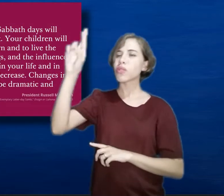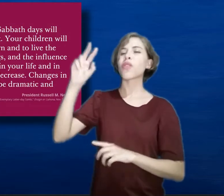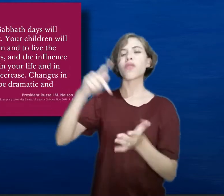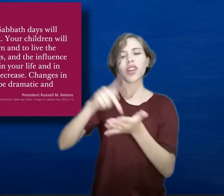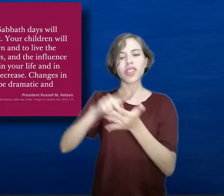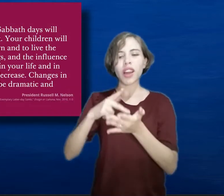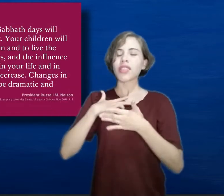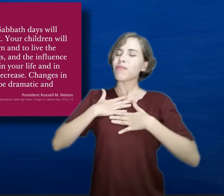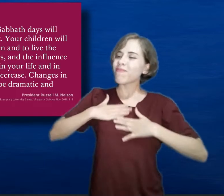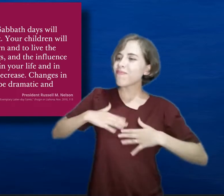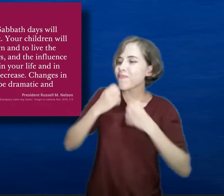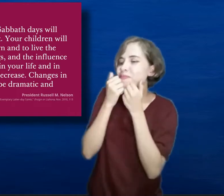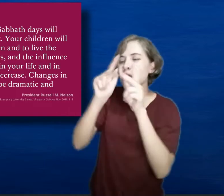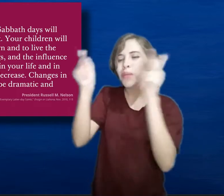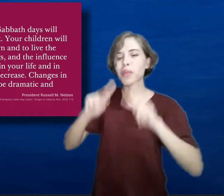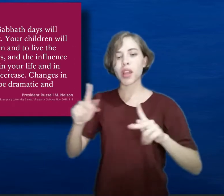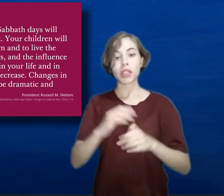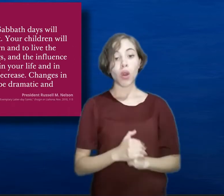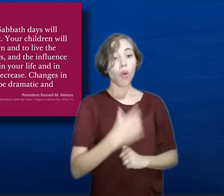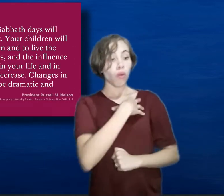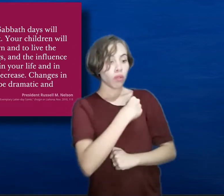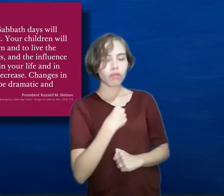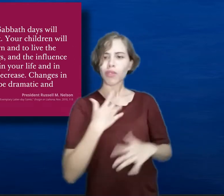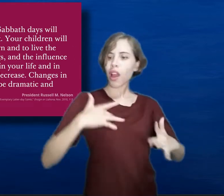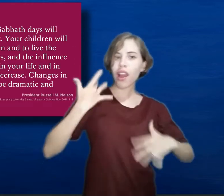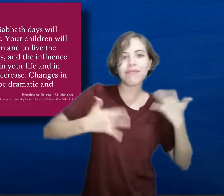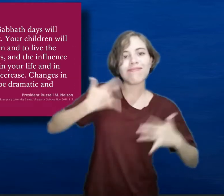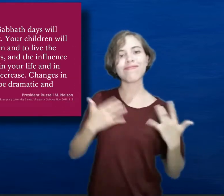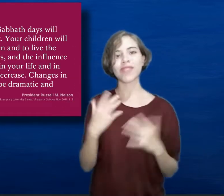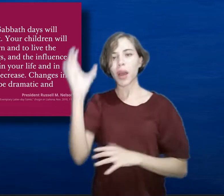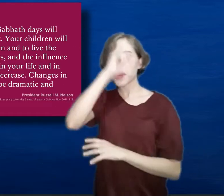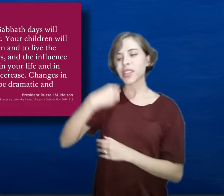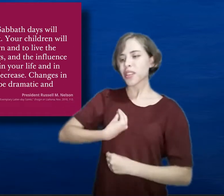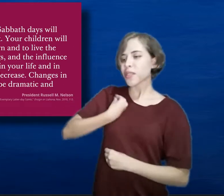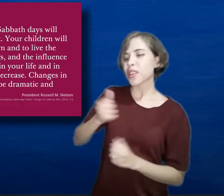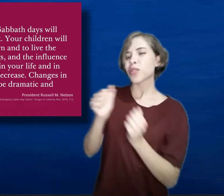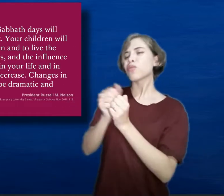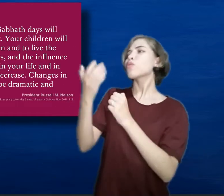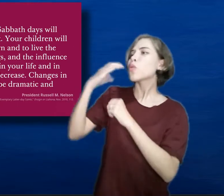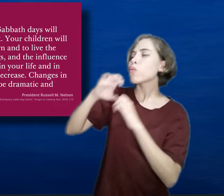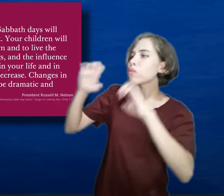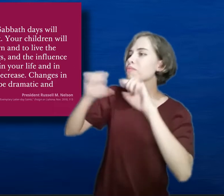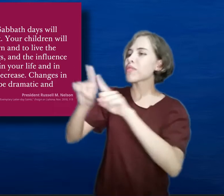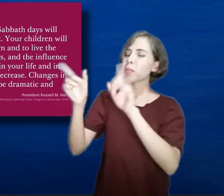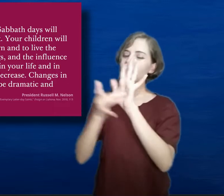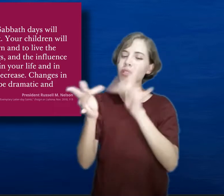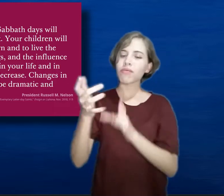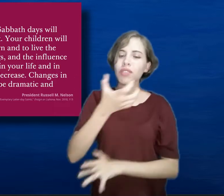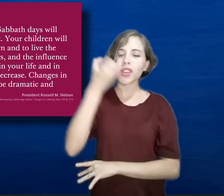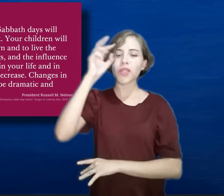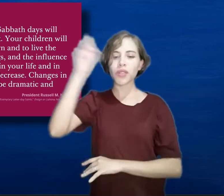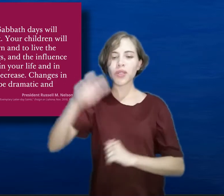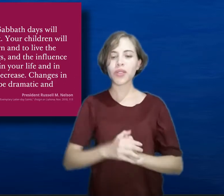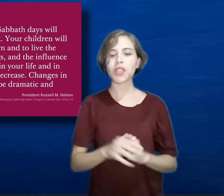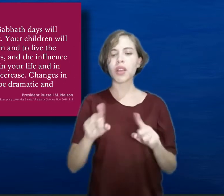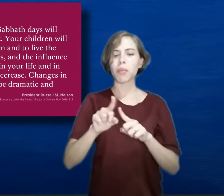fazermos isso, ele prometeu que com o tempo seu dia do Senhor será um verdadeiro deleite. Seus filhos ficarão